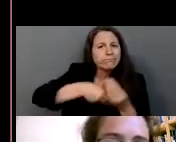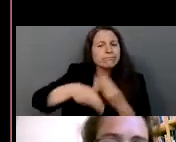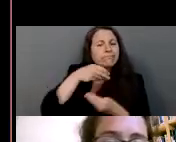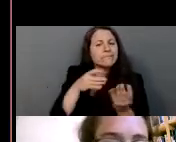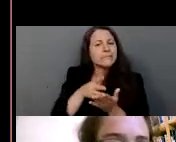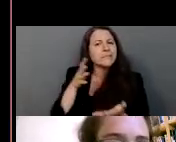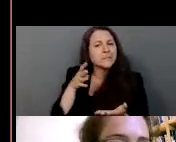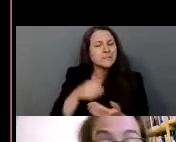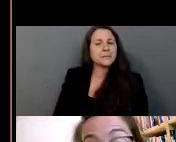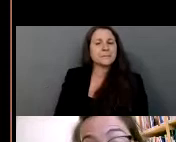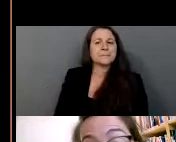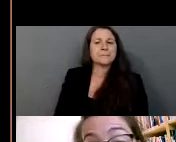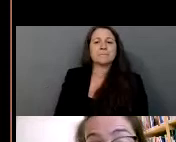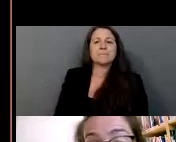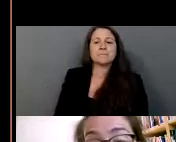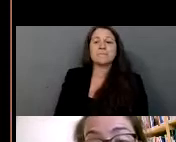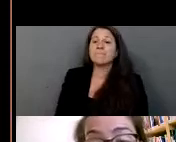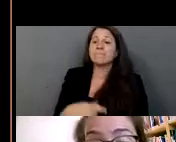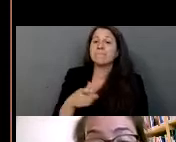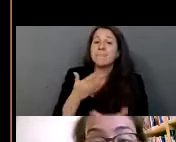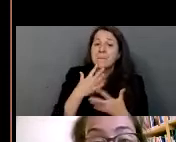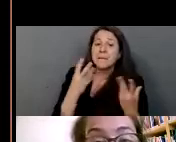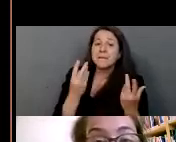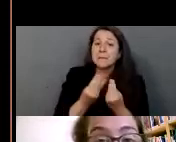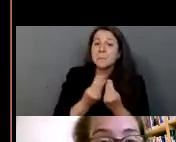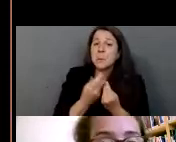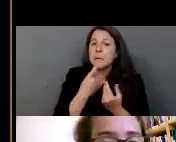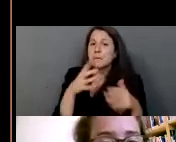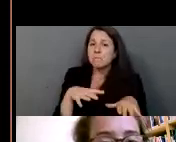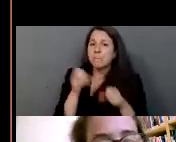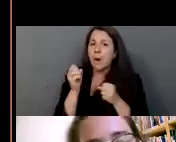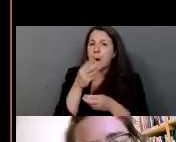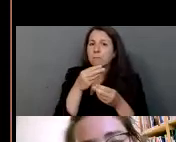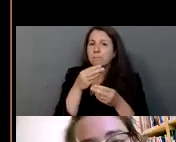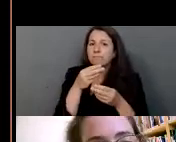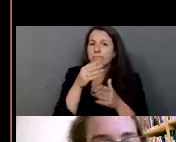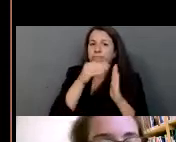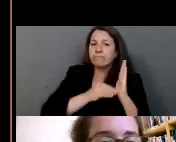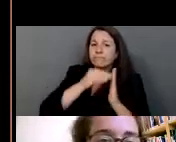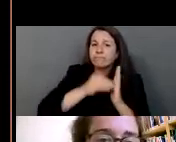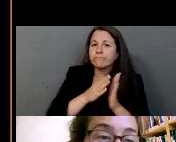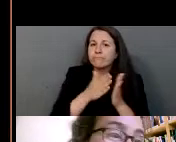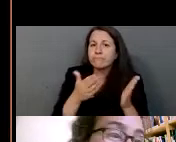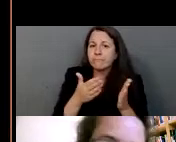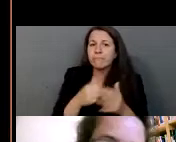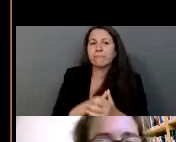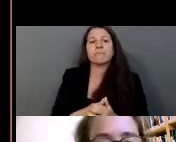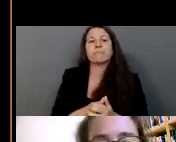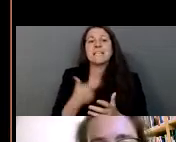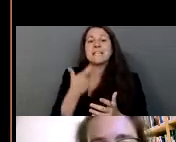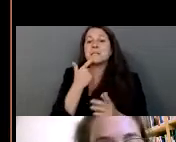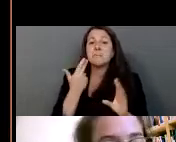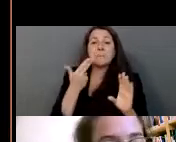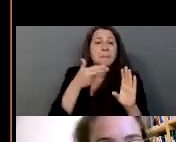merci à tous ceux et celles qui ont participé à la réalisation de ce numéro. Je vais en énumérer plusieurs. À tous les collaborateurs